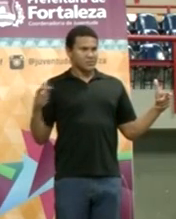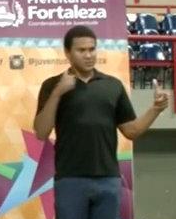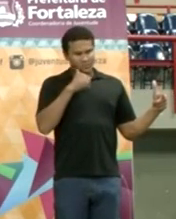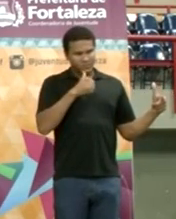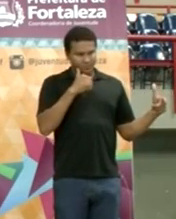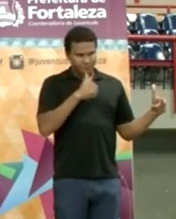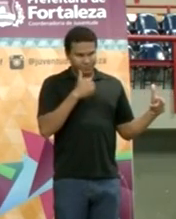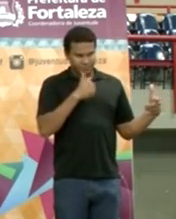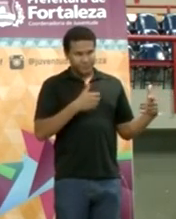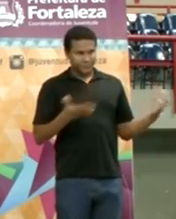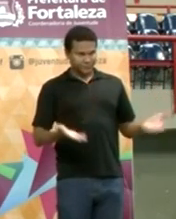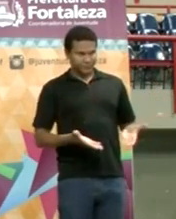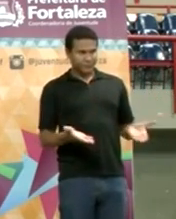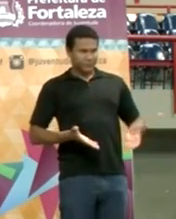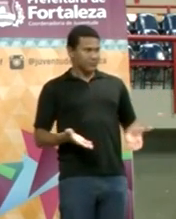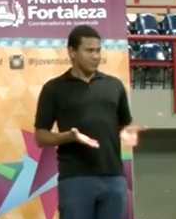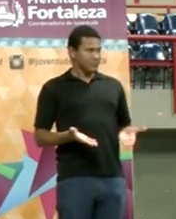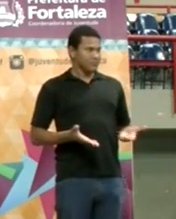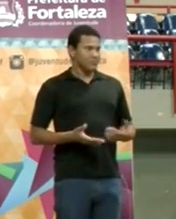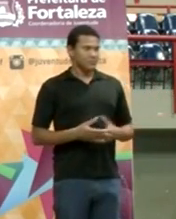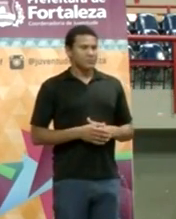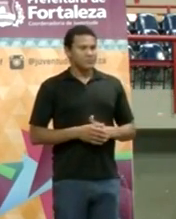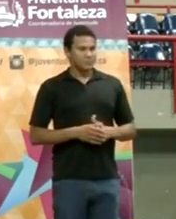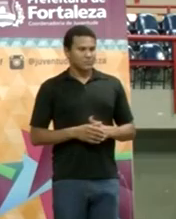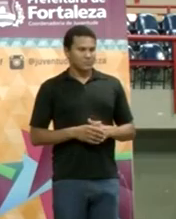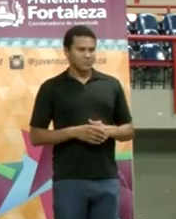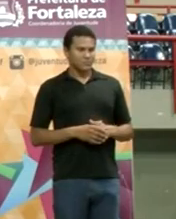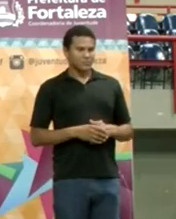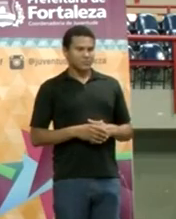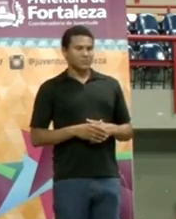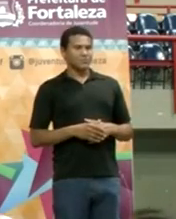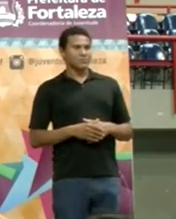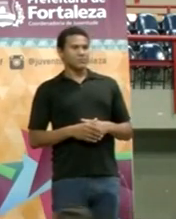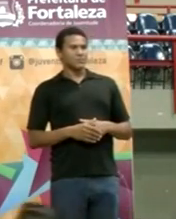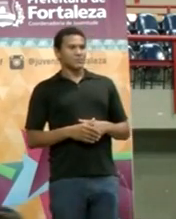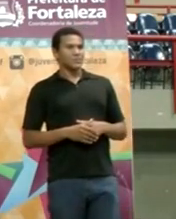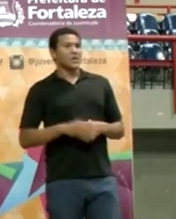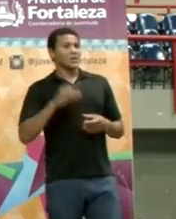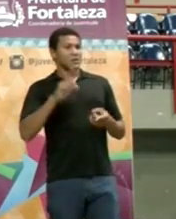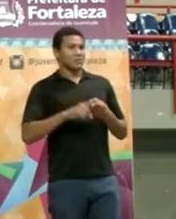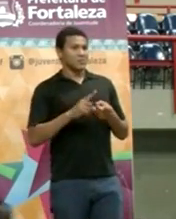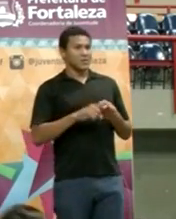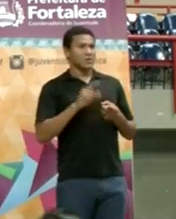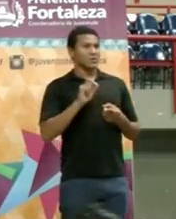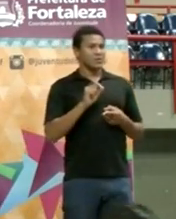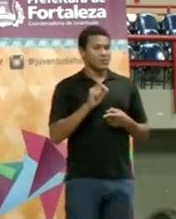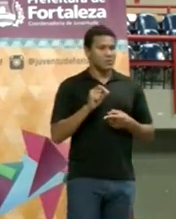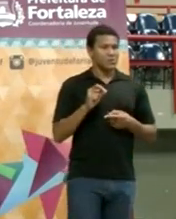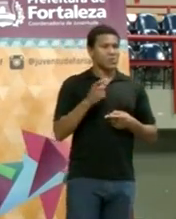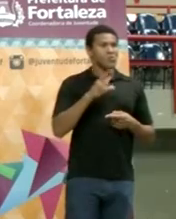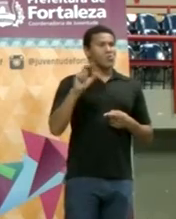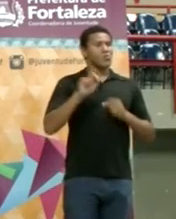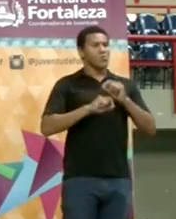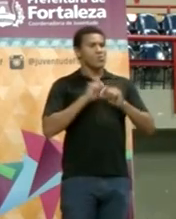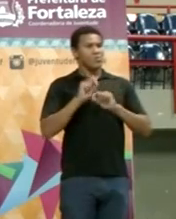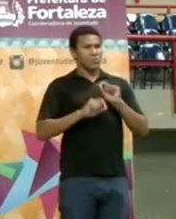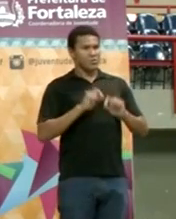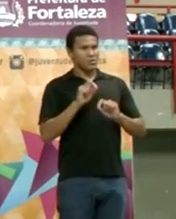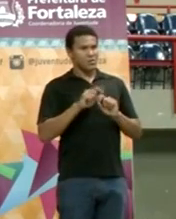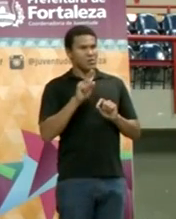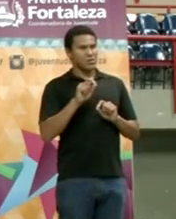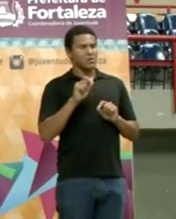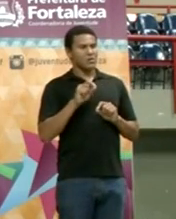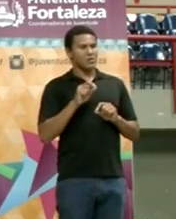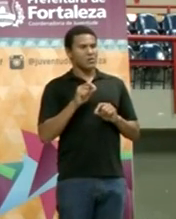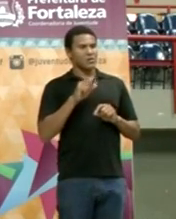com HIV hoje no Brasil são mulheres. Tá? E a outra condição relacionada a isso, que é lamentável, é